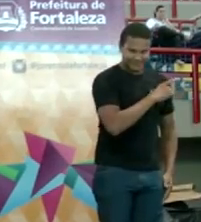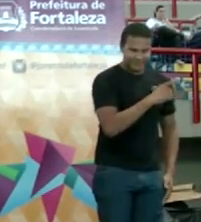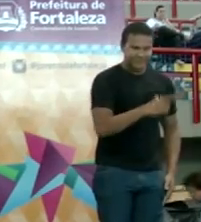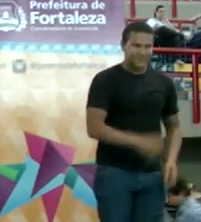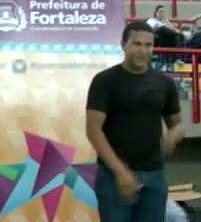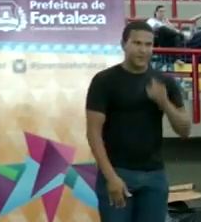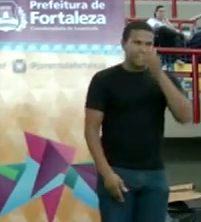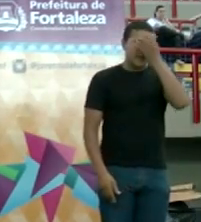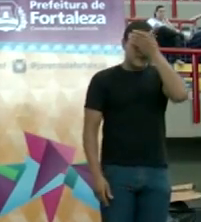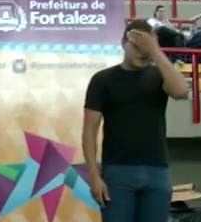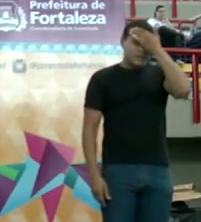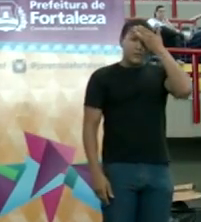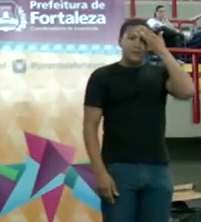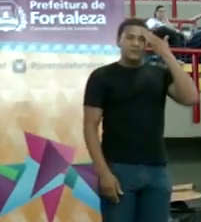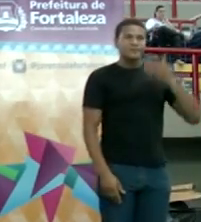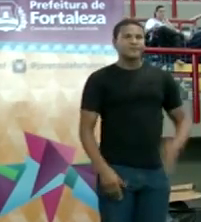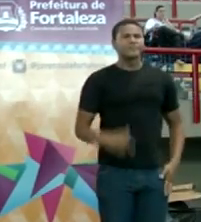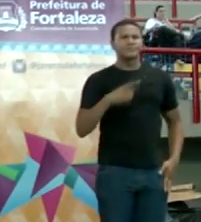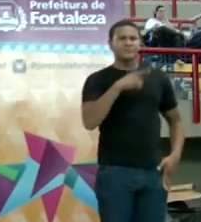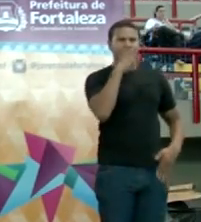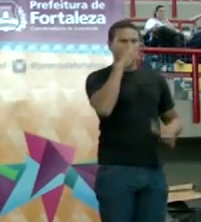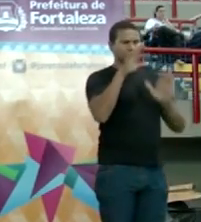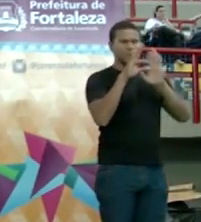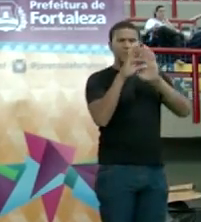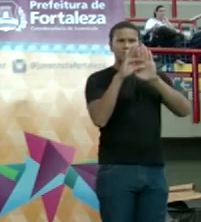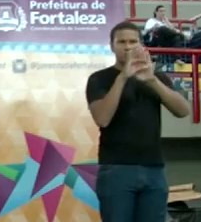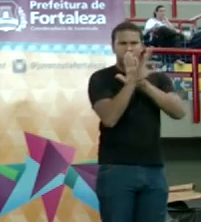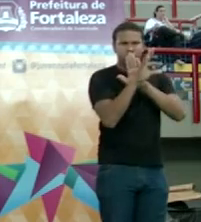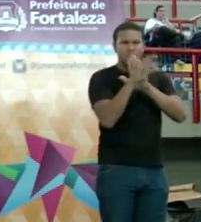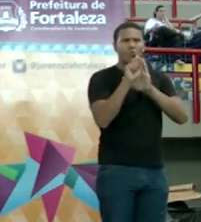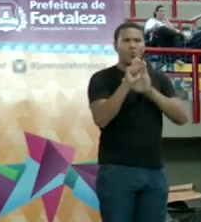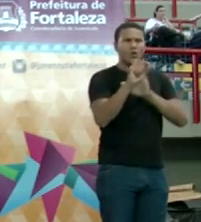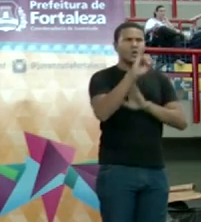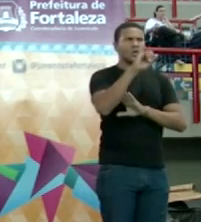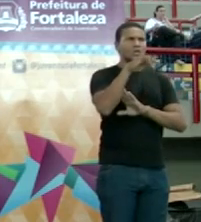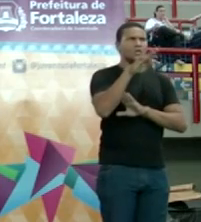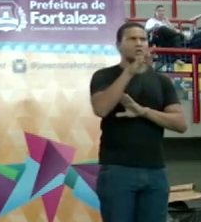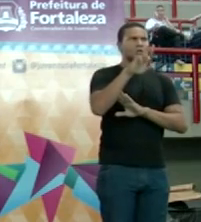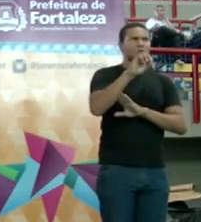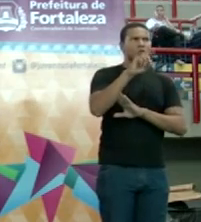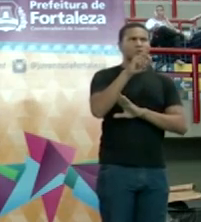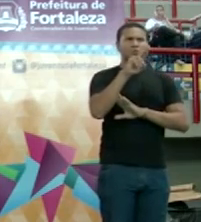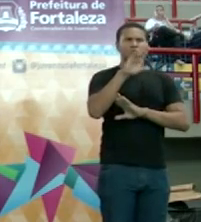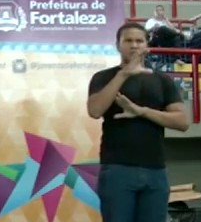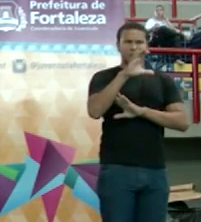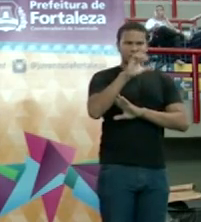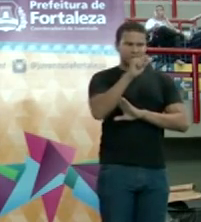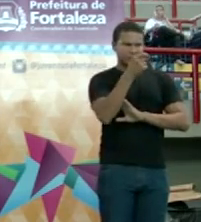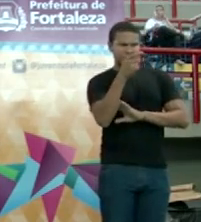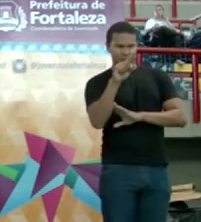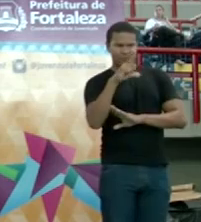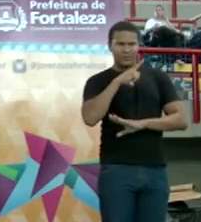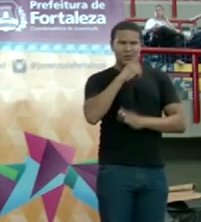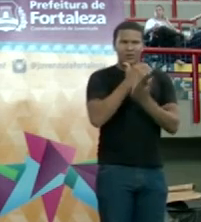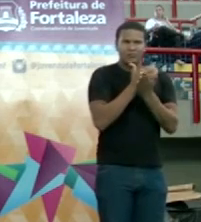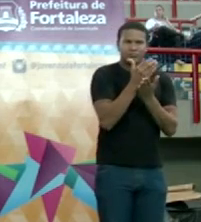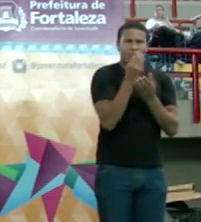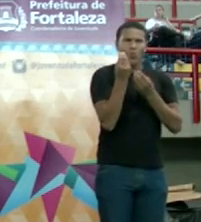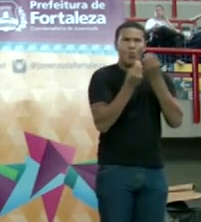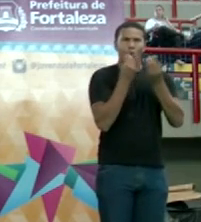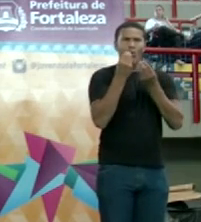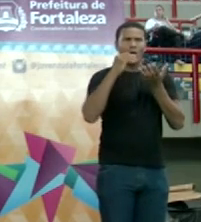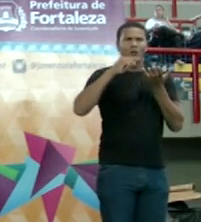nós vamos trabalhar esse parágrafo de introdução levando em consideração alguns aspectos